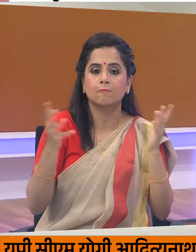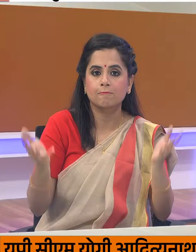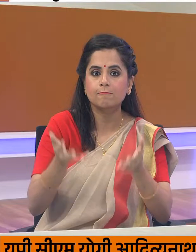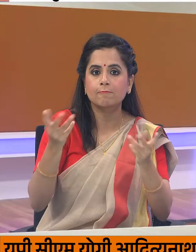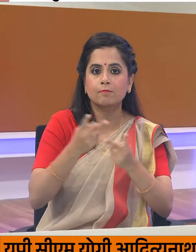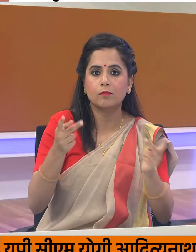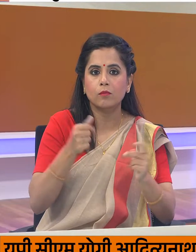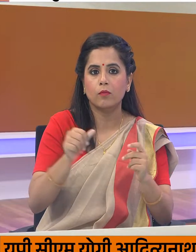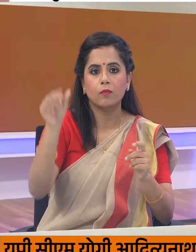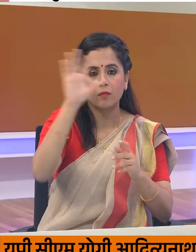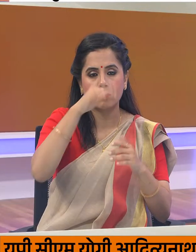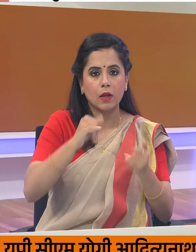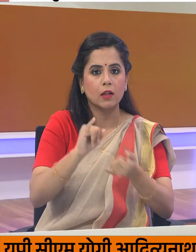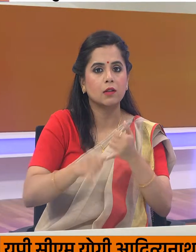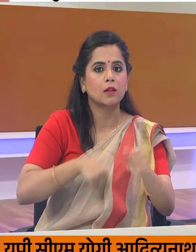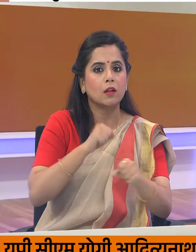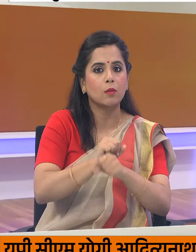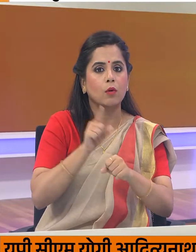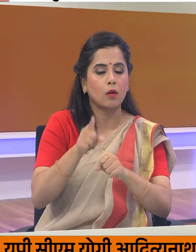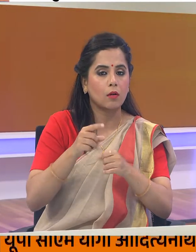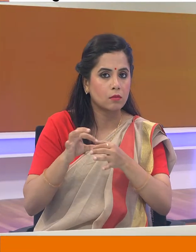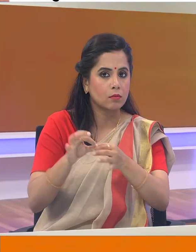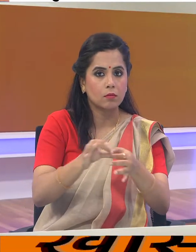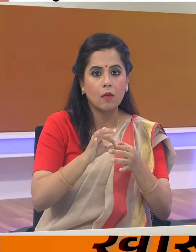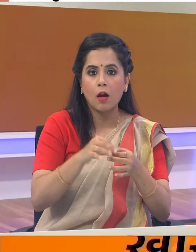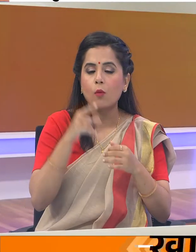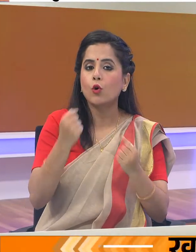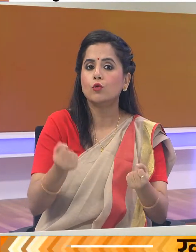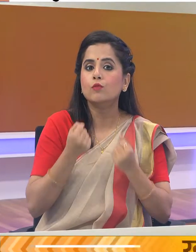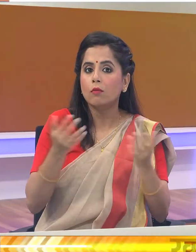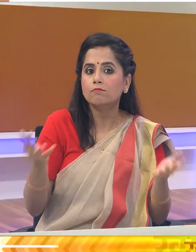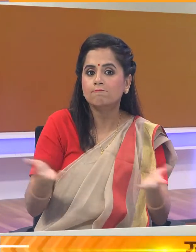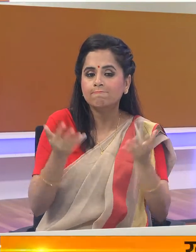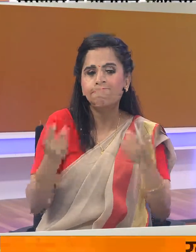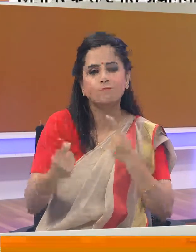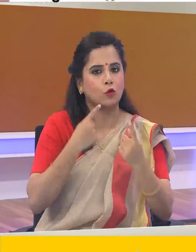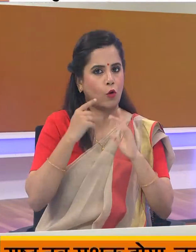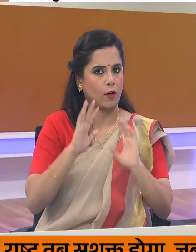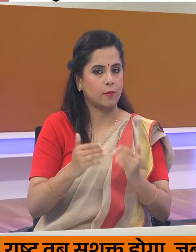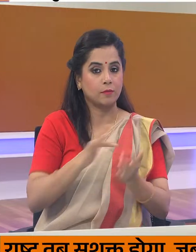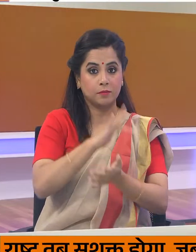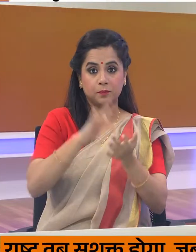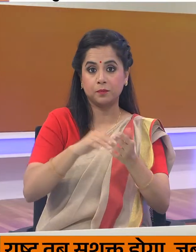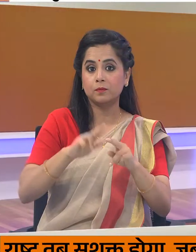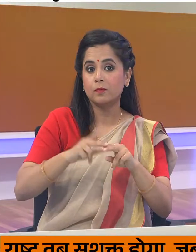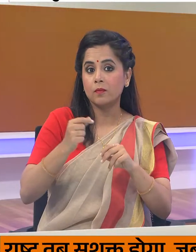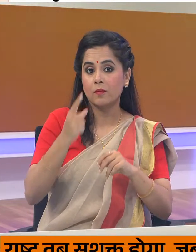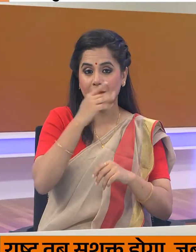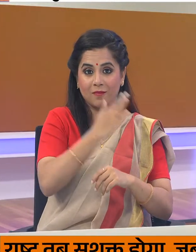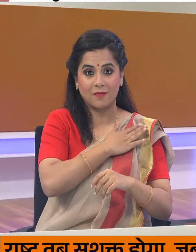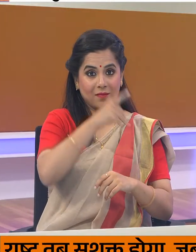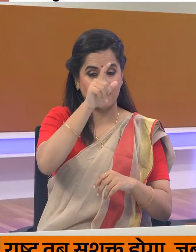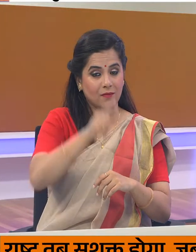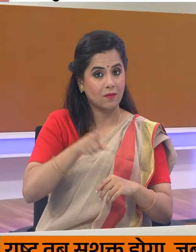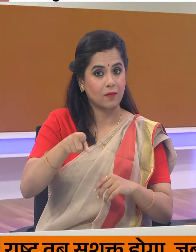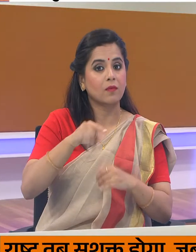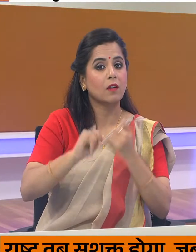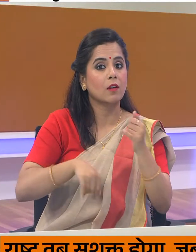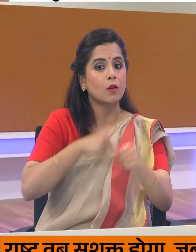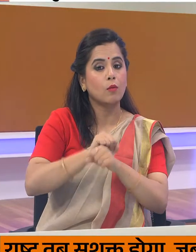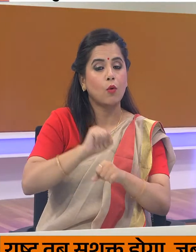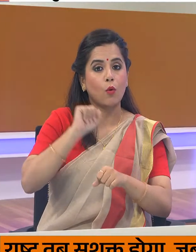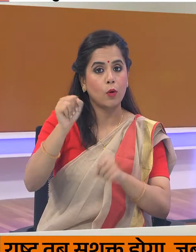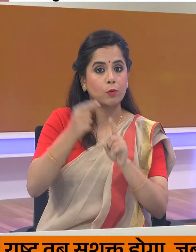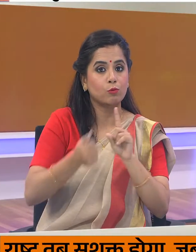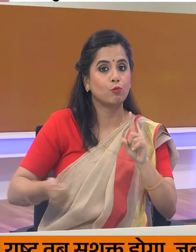लिए भारत सिंगापुर की साझेदारी बढ़ाने पर भी जोर दिया। केंद्रीय वित्त मंत्री निर्मला सीतारमण ने